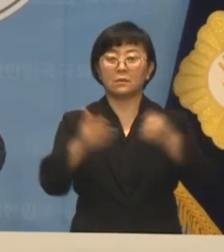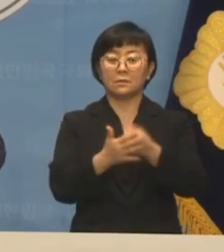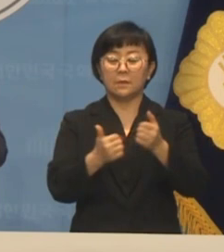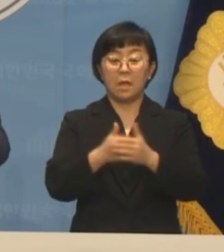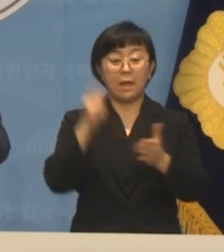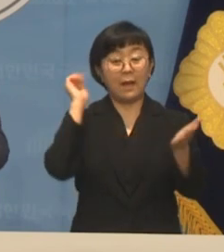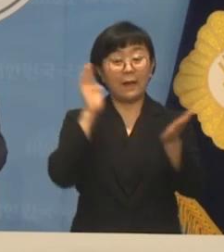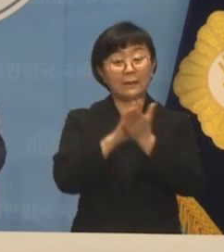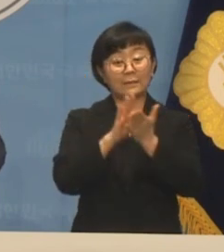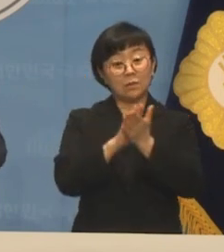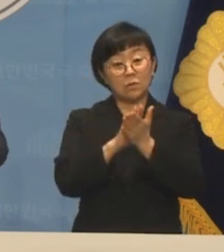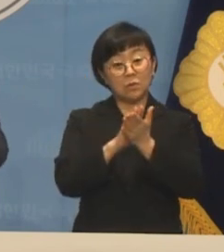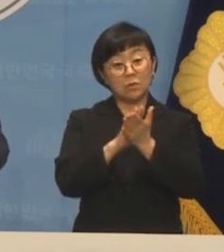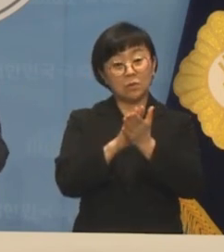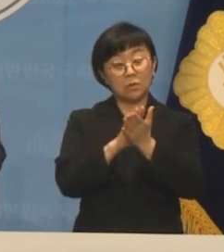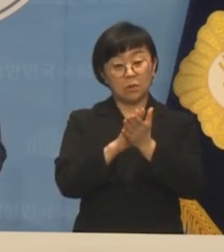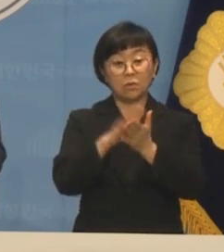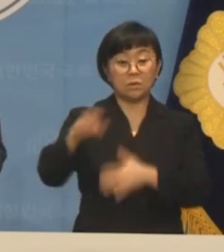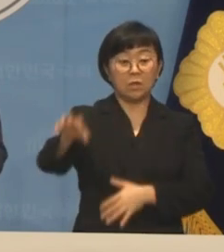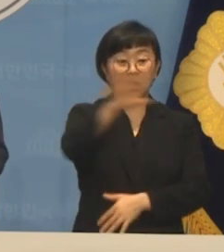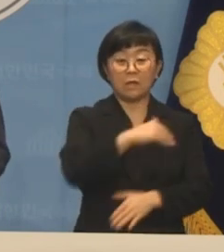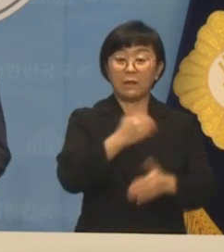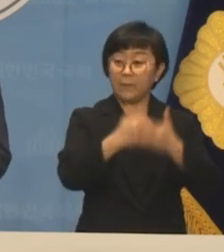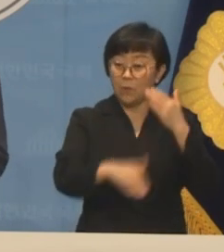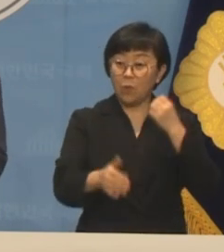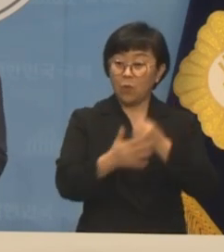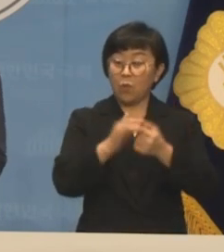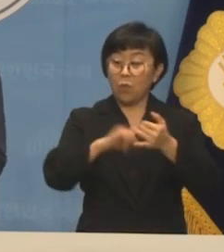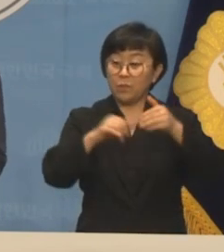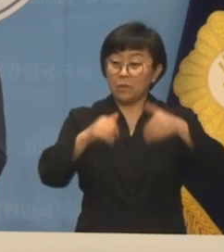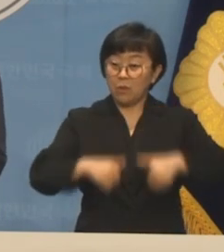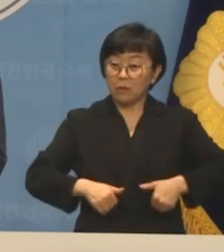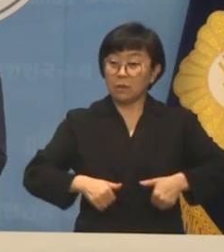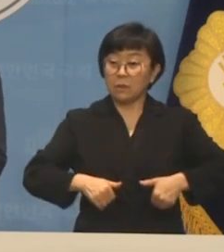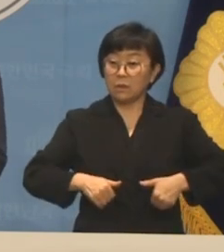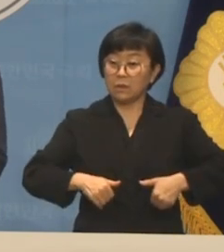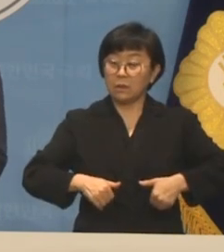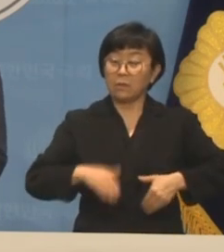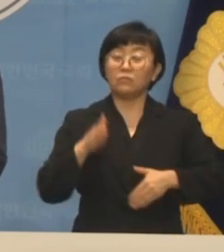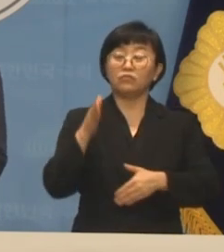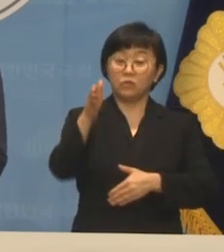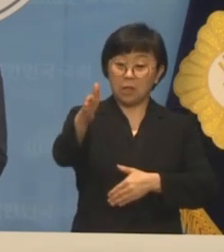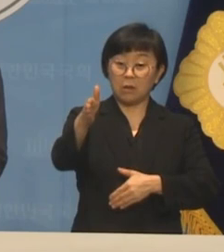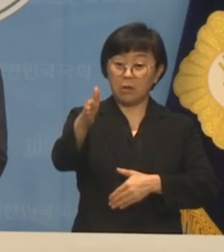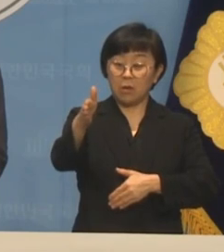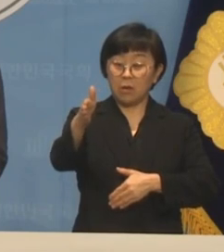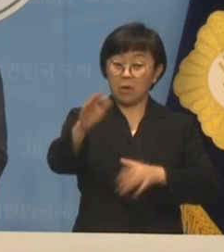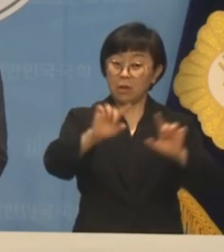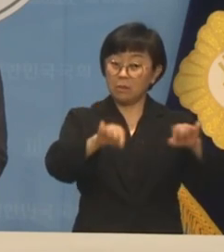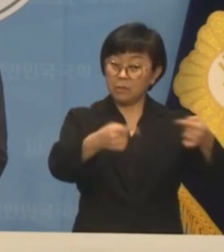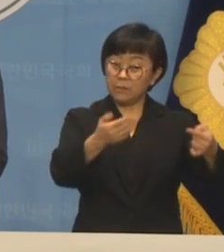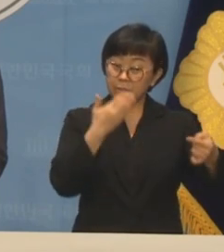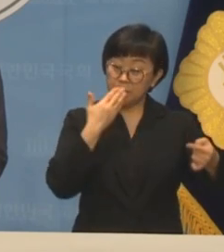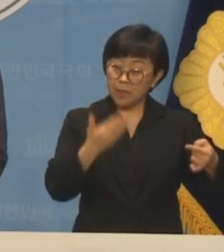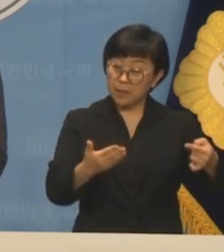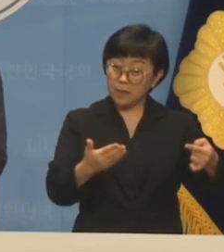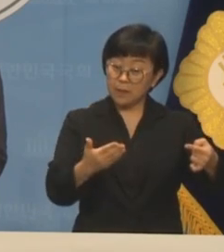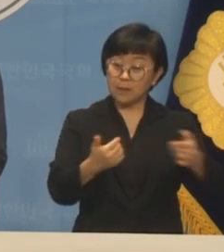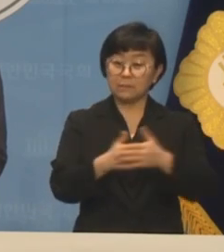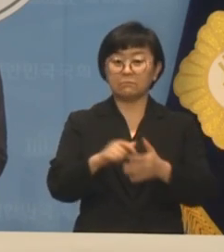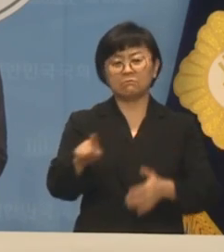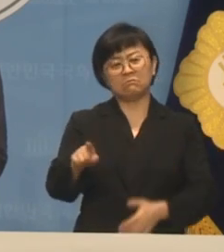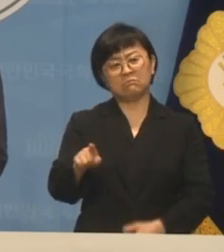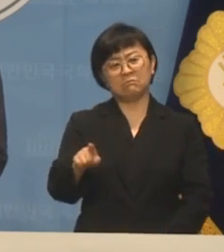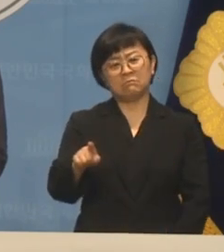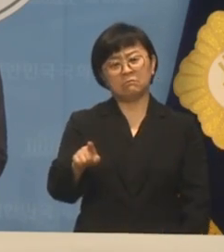알아서 흘러서 지역에 남고 필수 의료 분야로 흘러 들어갈 거라고 하는